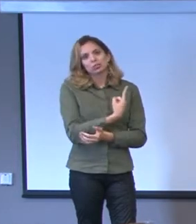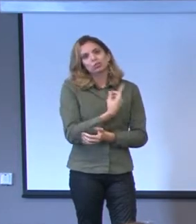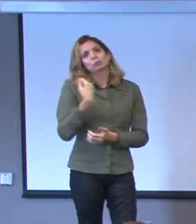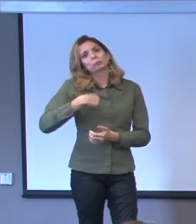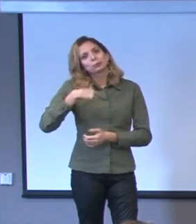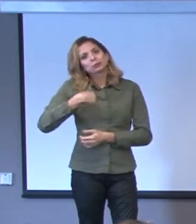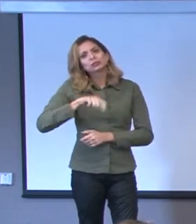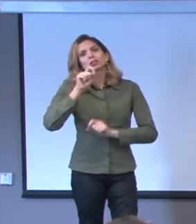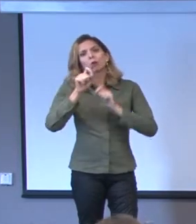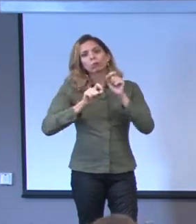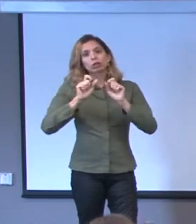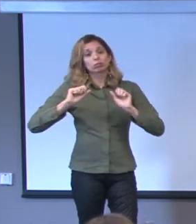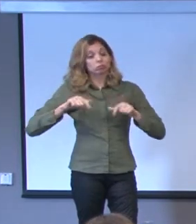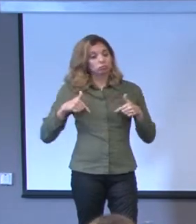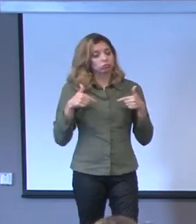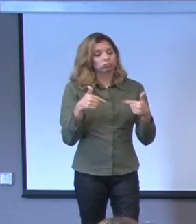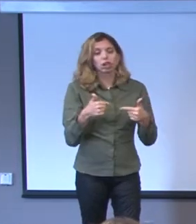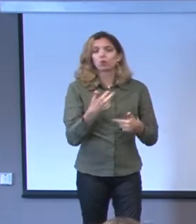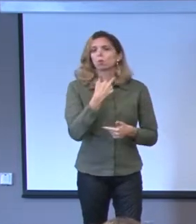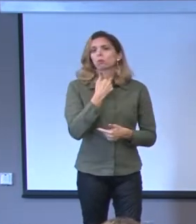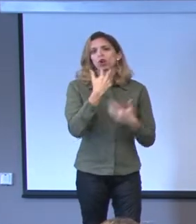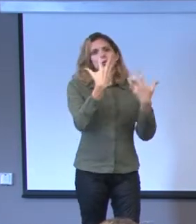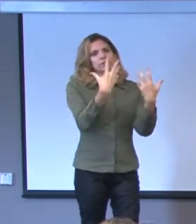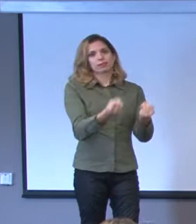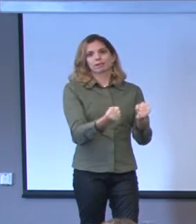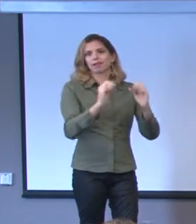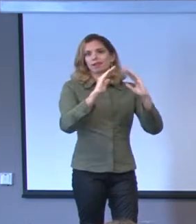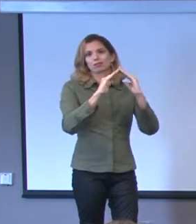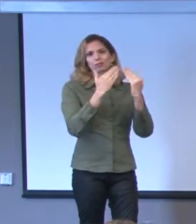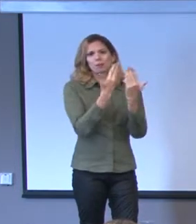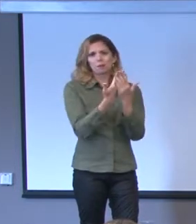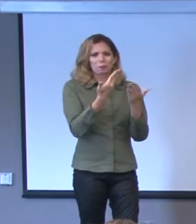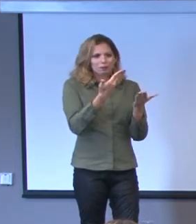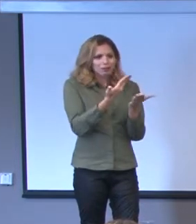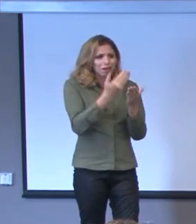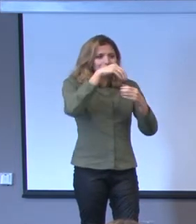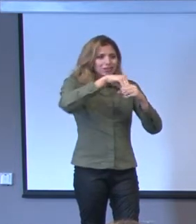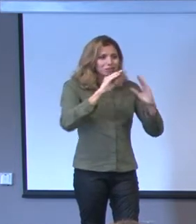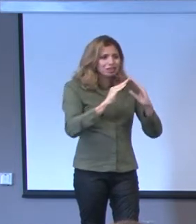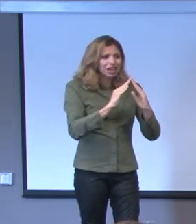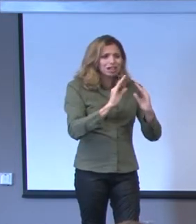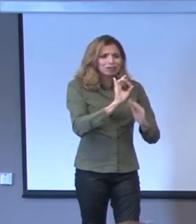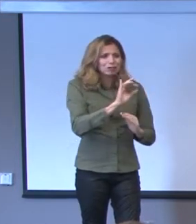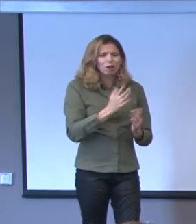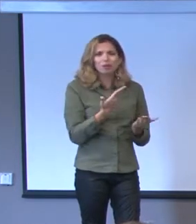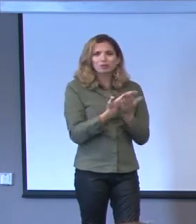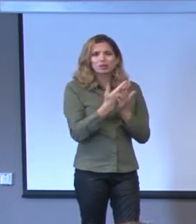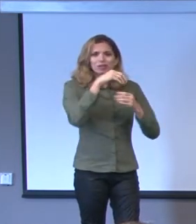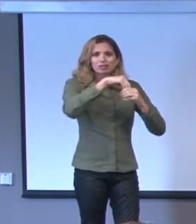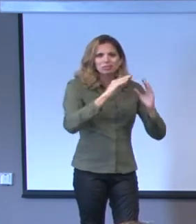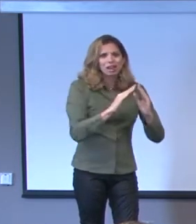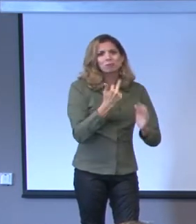que se posicionar, a gente não deve aceitar esse tipo de colocação. Isso significa retrocesso